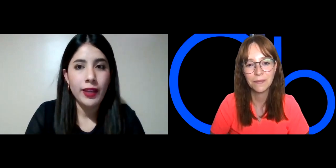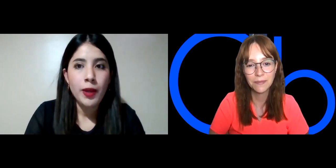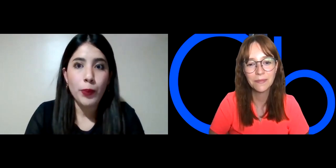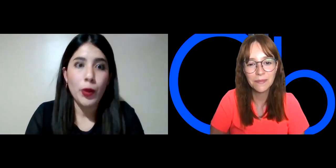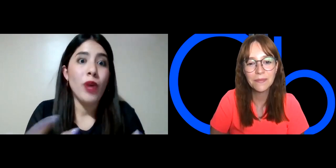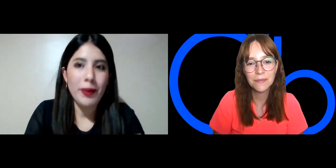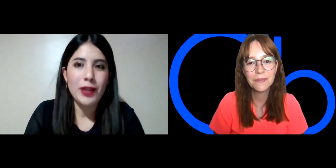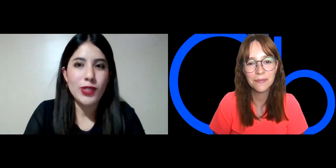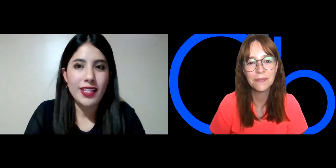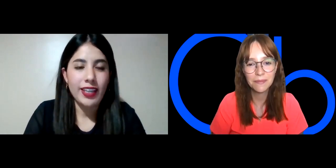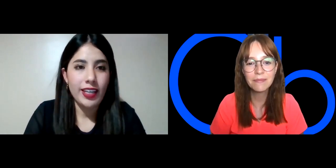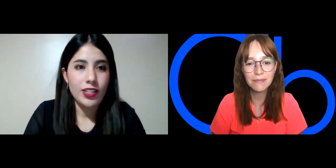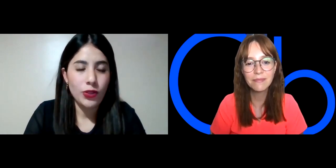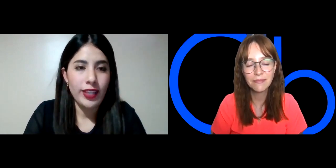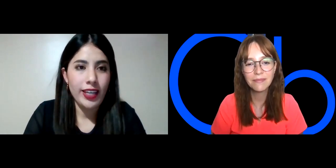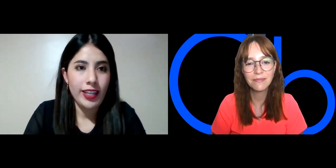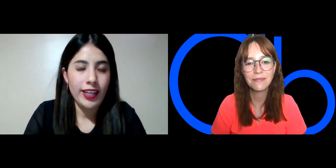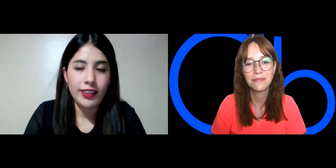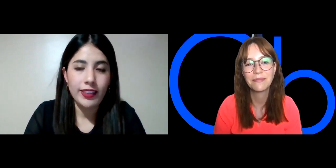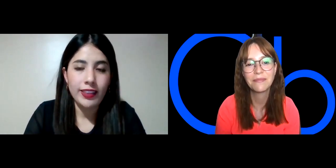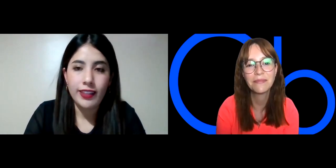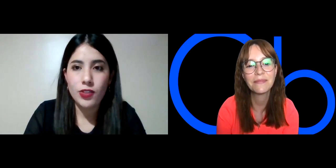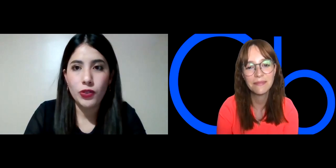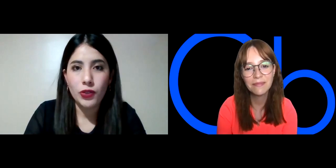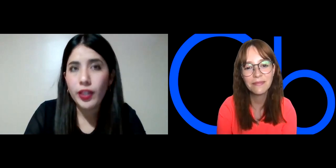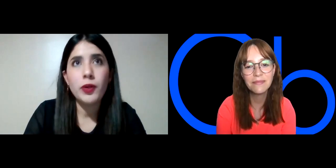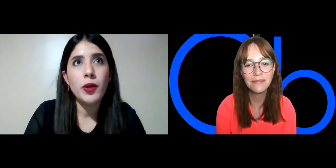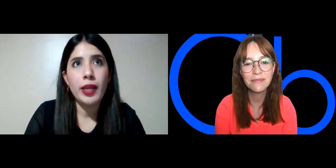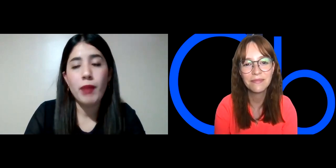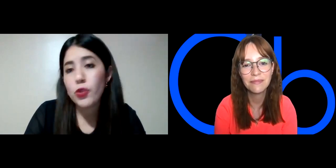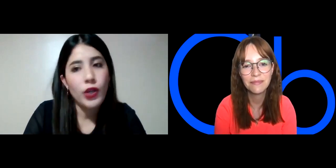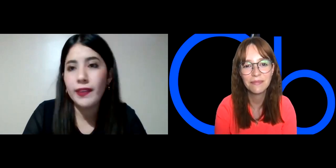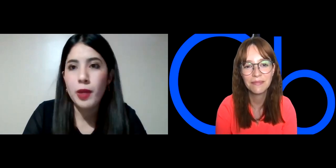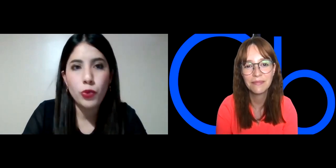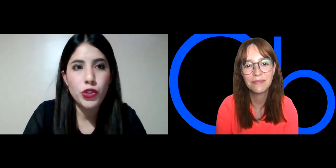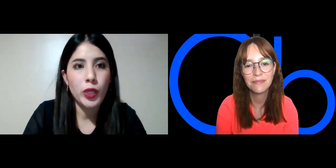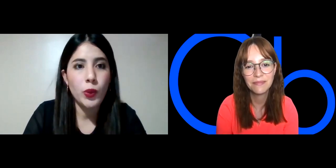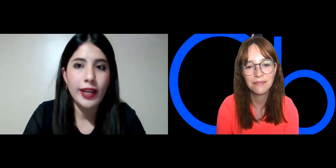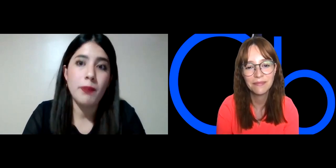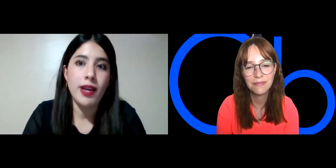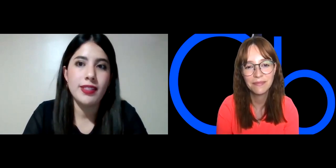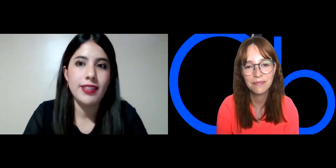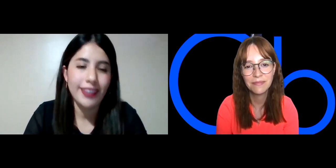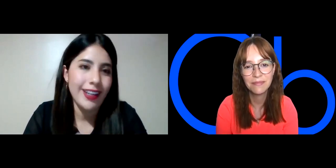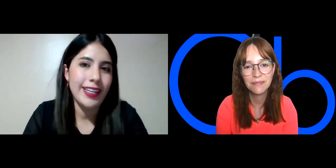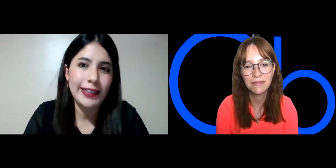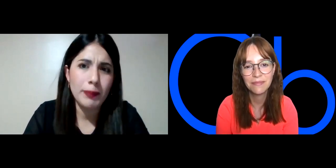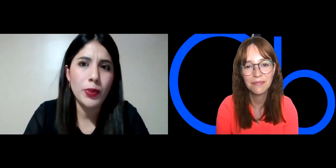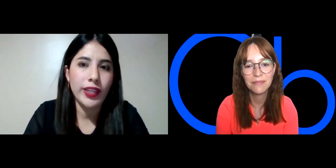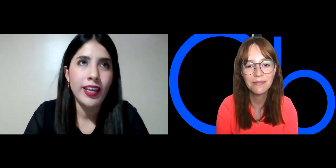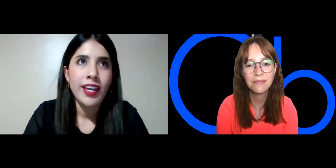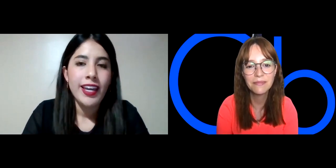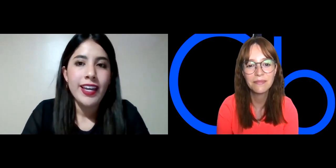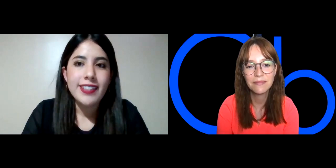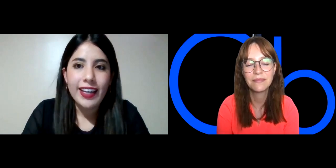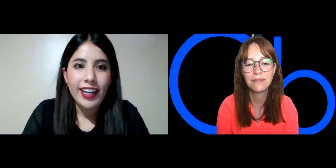justamente promueve cosas que son de interés odontológico. Me emociona también mucho cuando alguien más se interesa en el tema